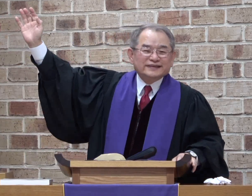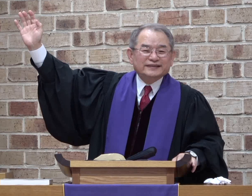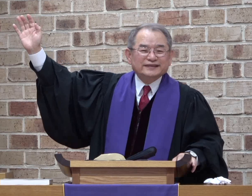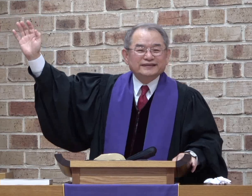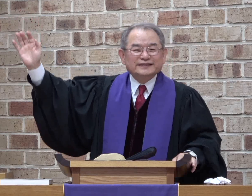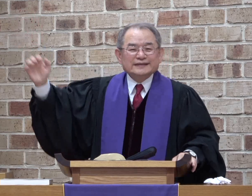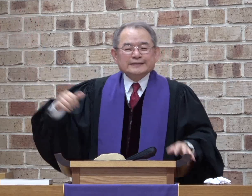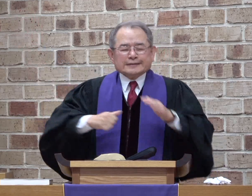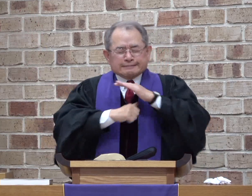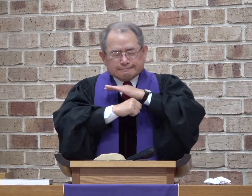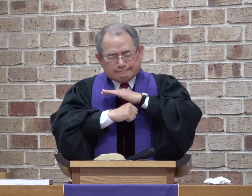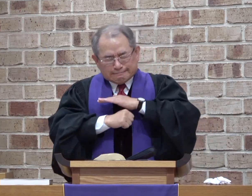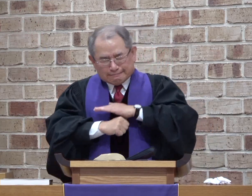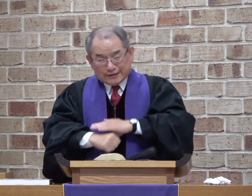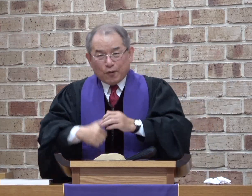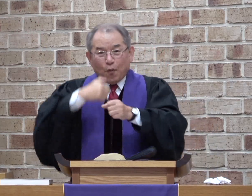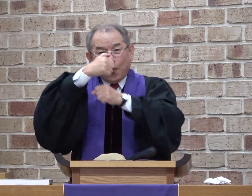인내심이 없는 사람들은 교회를 떠났지만